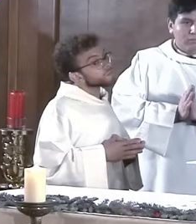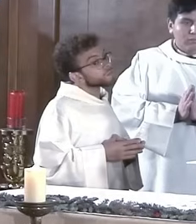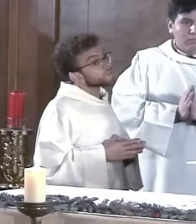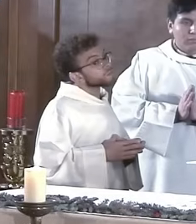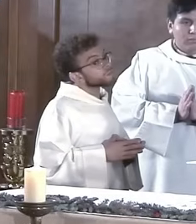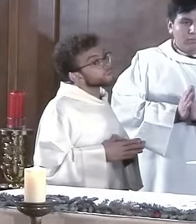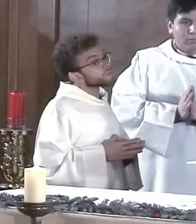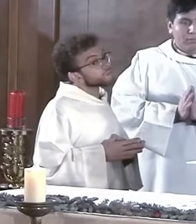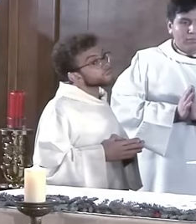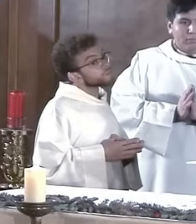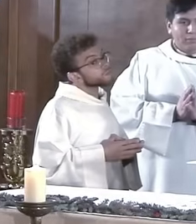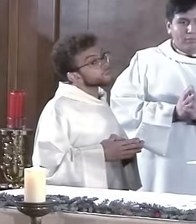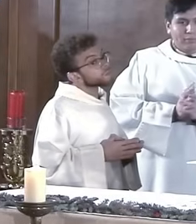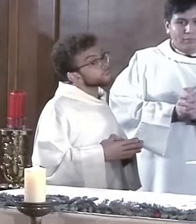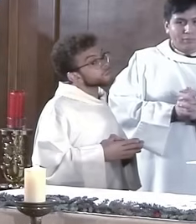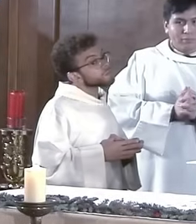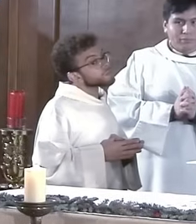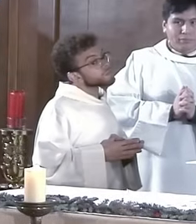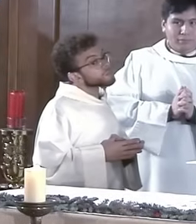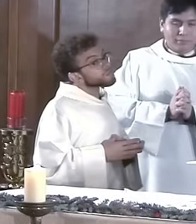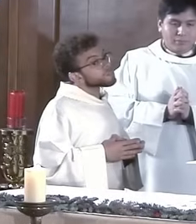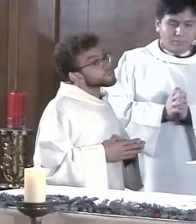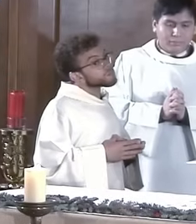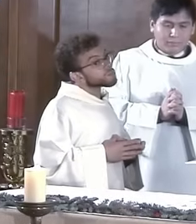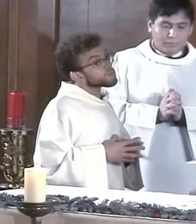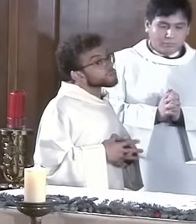nunca me separe de ti.